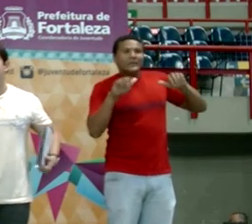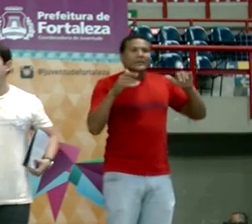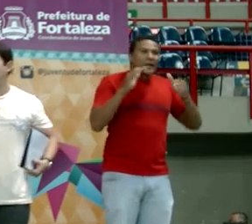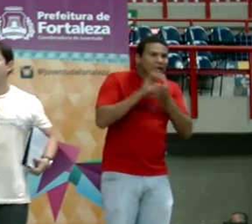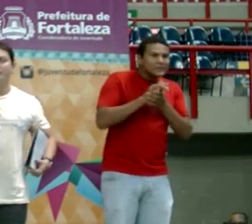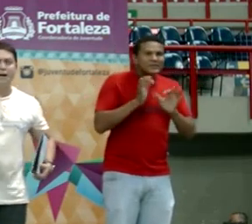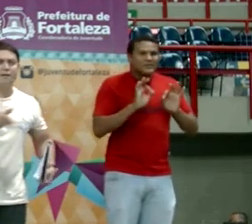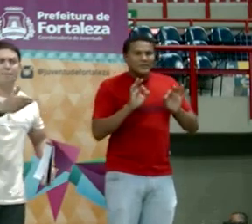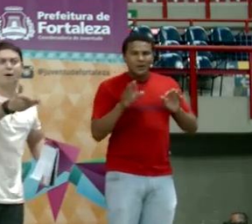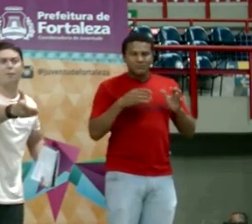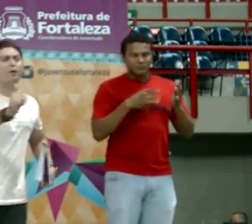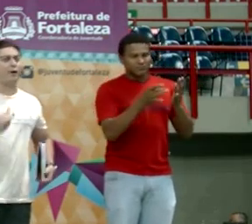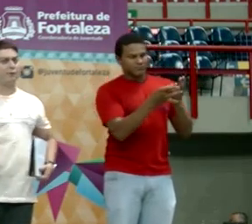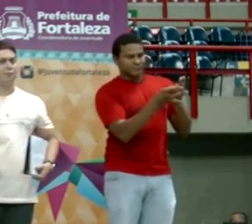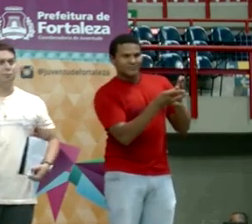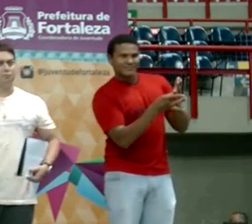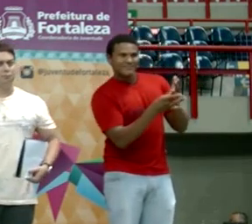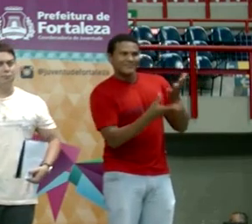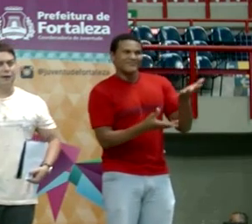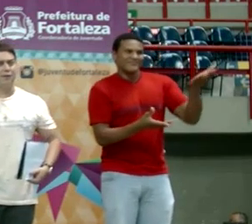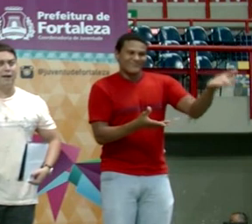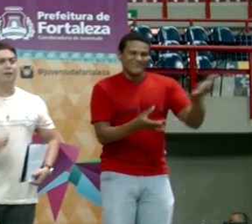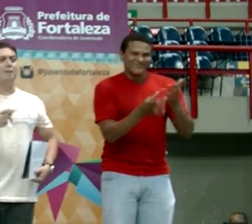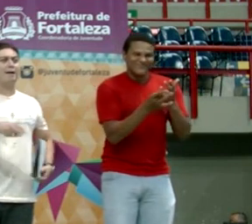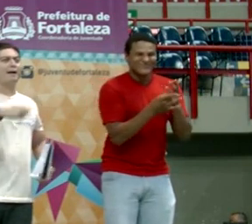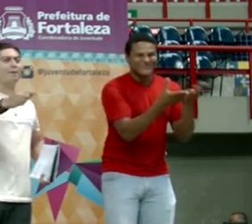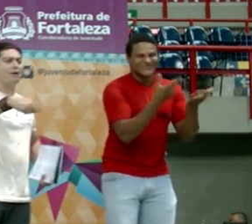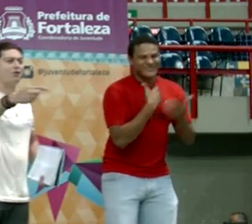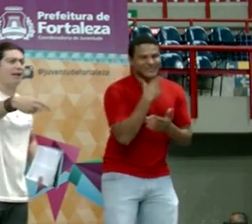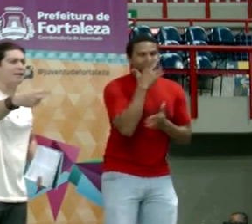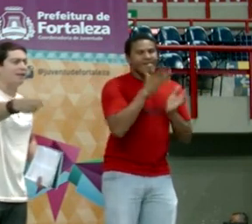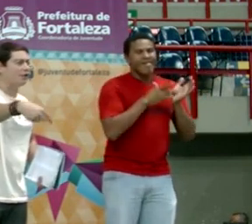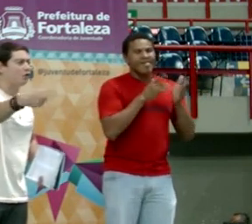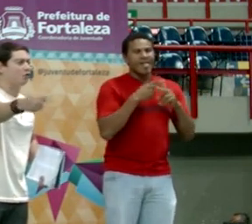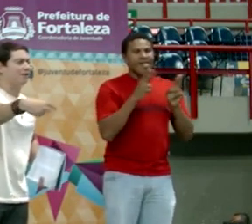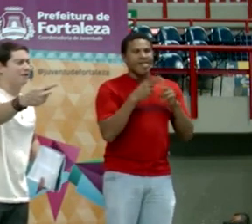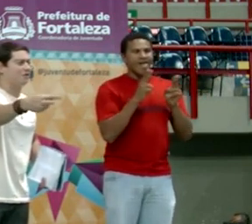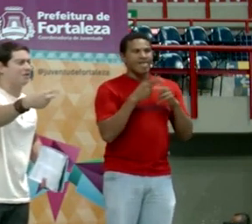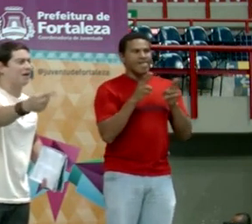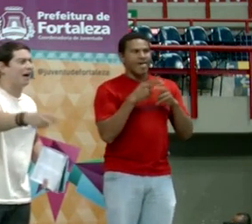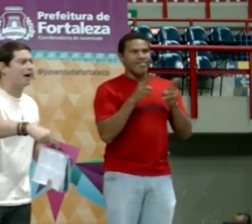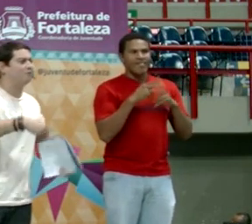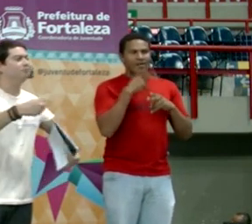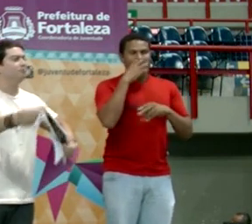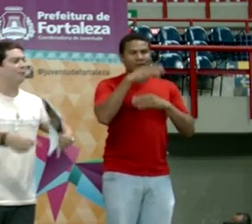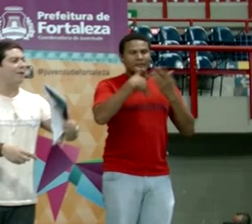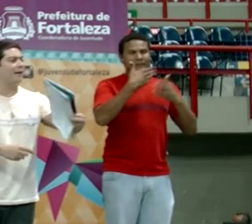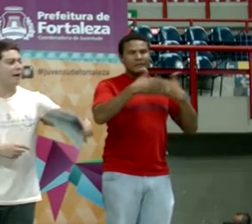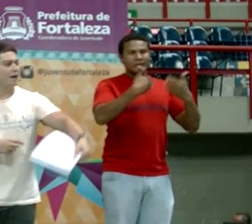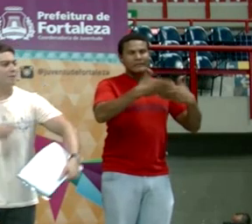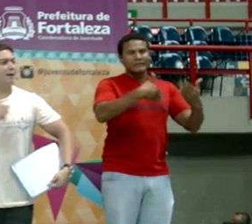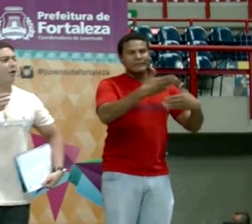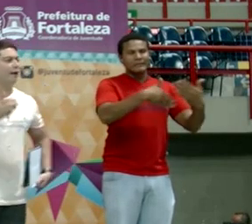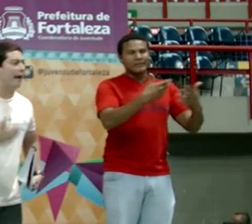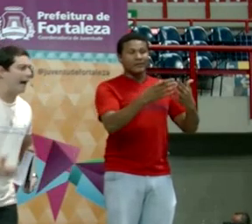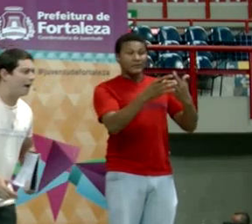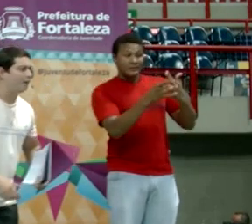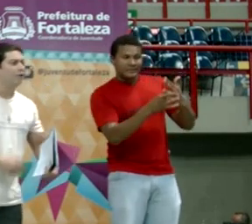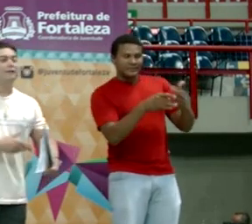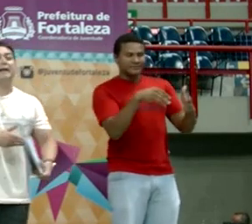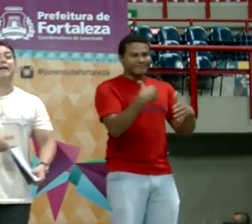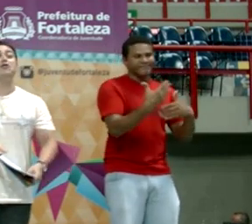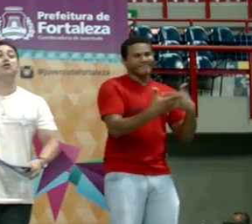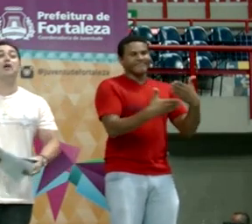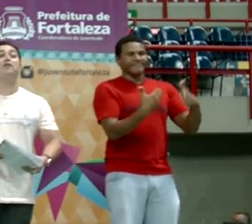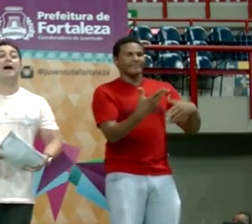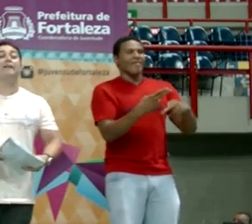aí? Aí ele dá uma aliança para o progresso. Tá certo? Para ganhar mais 3 anos de contrato social, dá uma aliança para